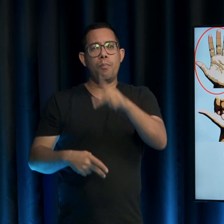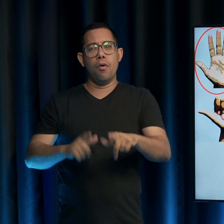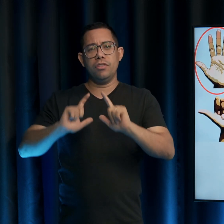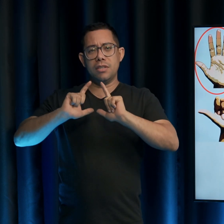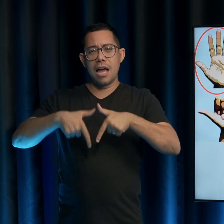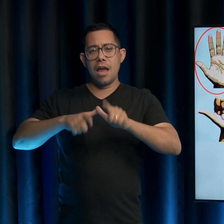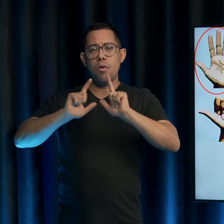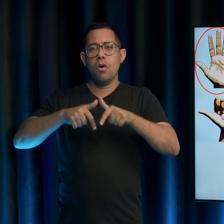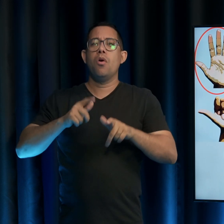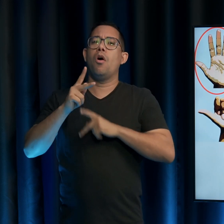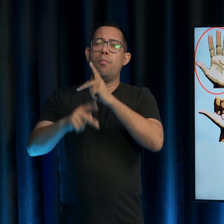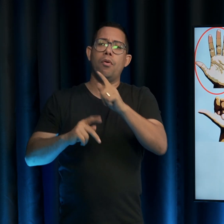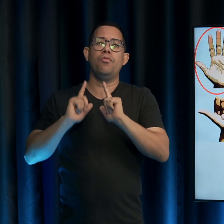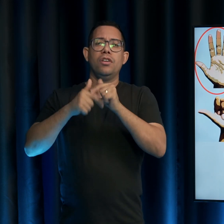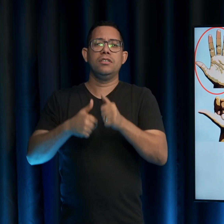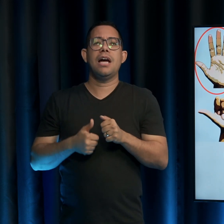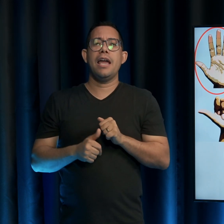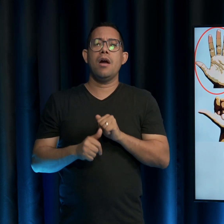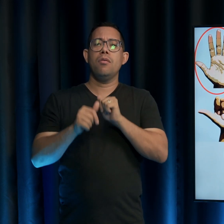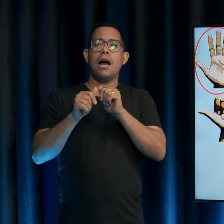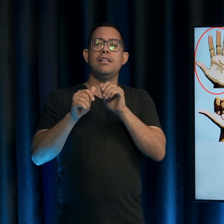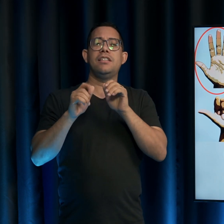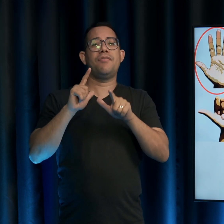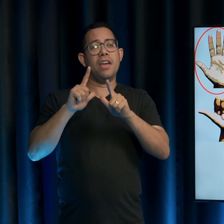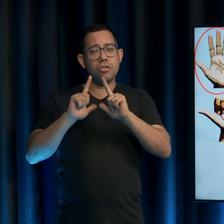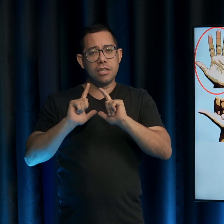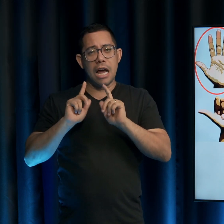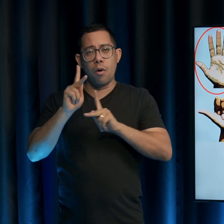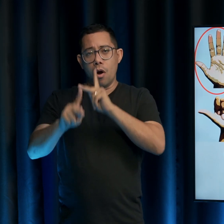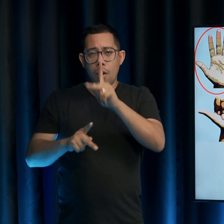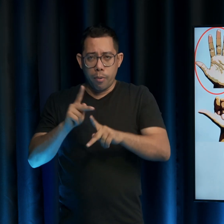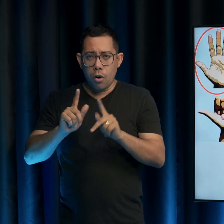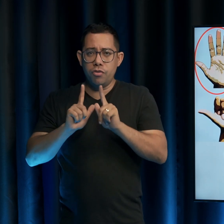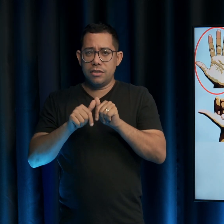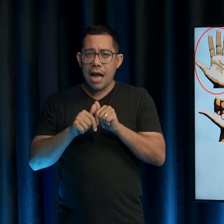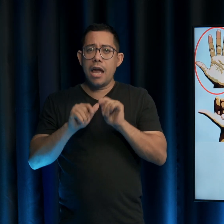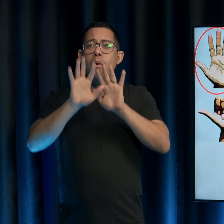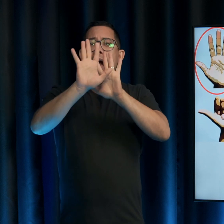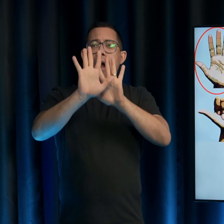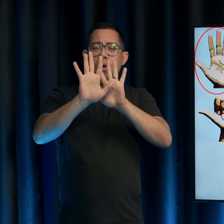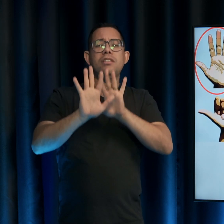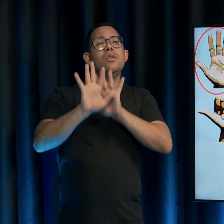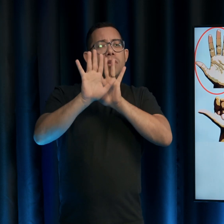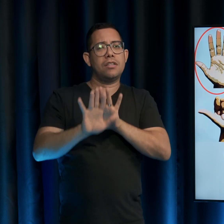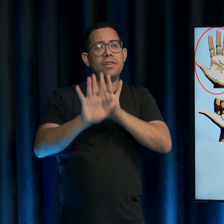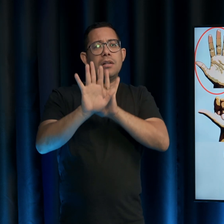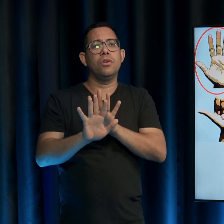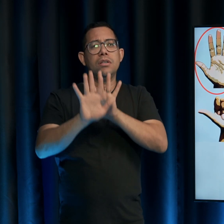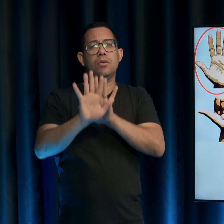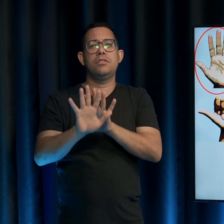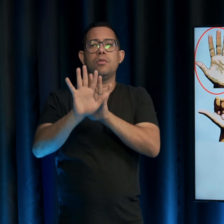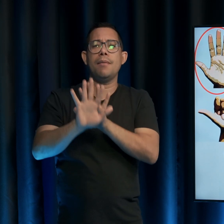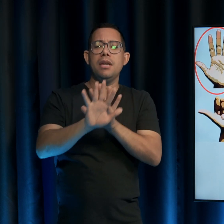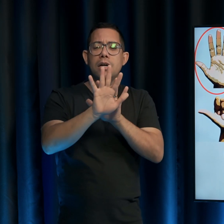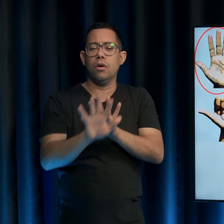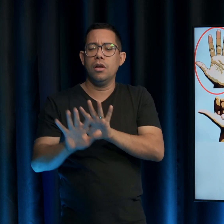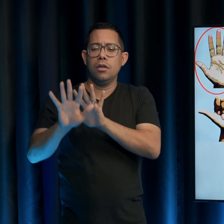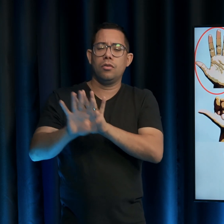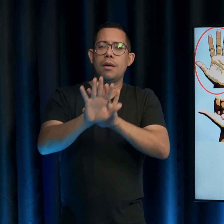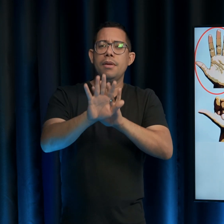de Israel, ó, o povo de Israel. Aí você já fez o sinal, ó, povo de Israel. Agora sim, o classificador. Então, eles estão caminhando, ó. Estão caminhando.